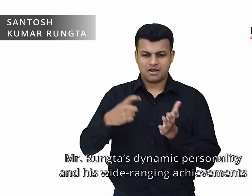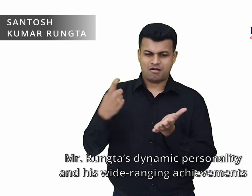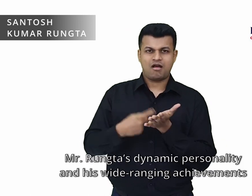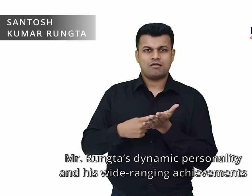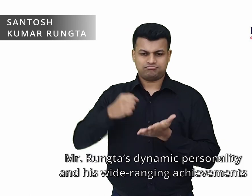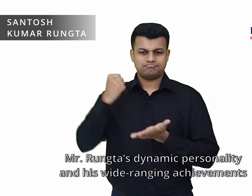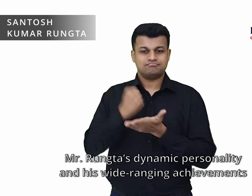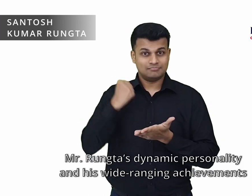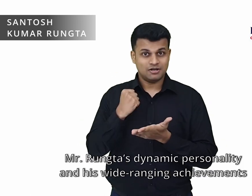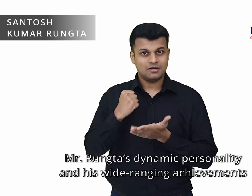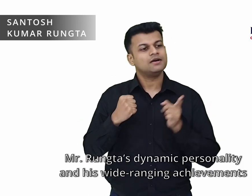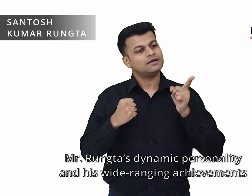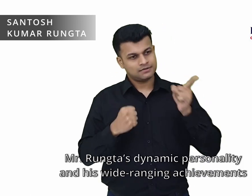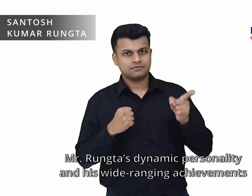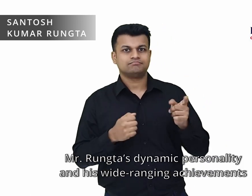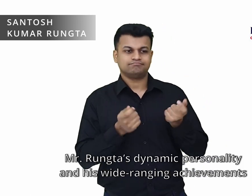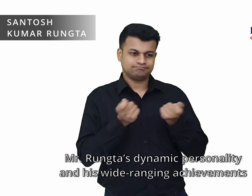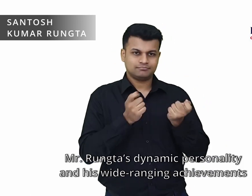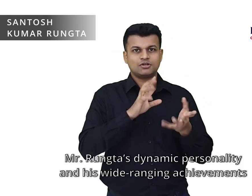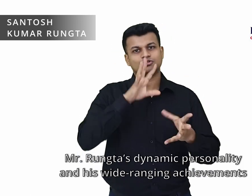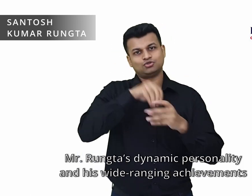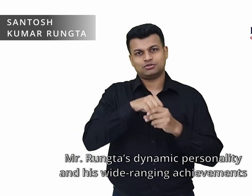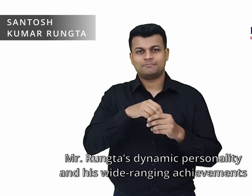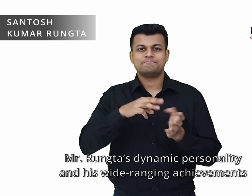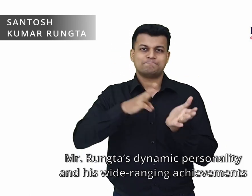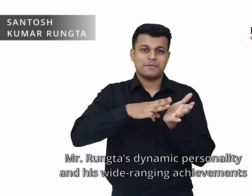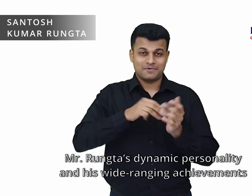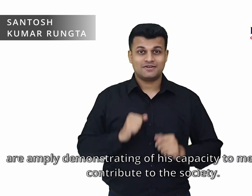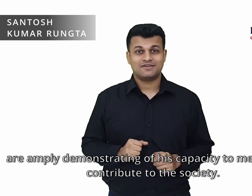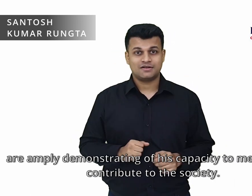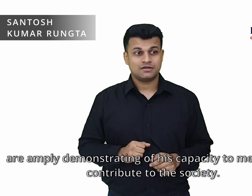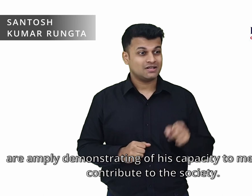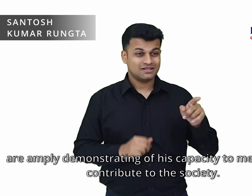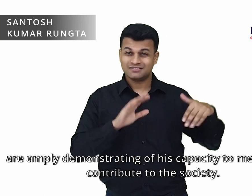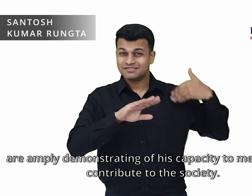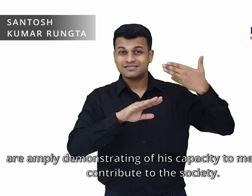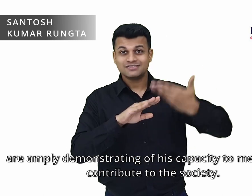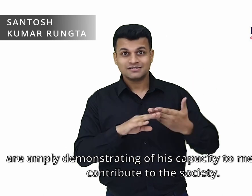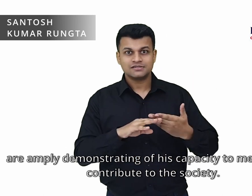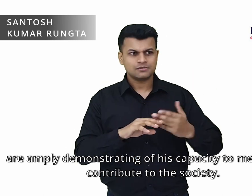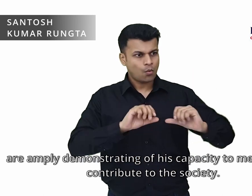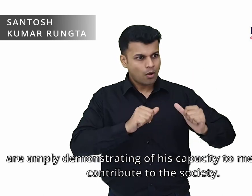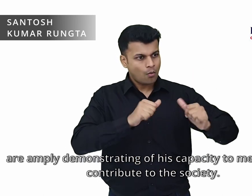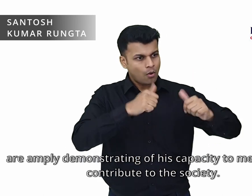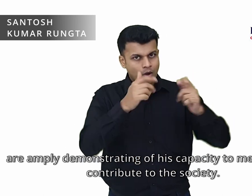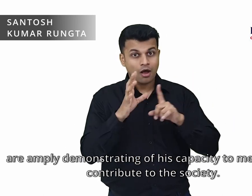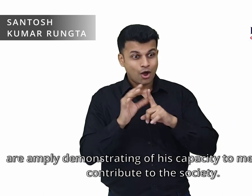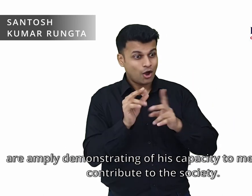श्री रुंगटा के गतिशील व्यक्तित्व और उनकी व्यापक उपलब्धियां समाज में सार्थक योगदान देने की उनकी